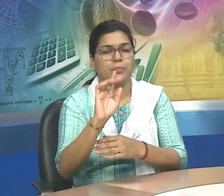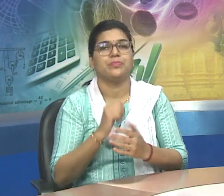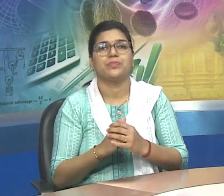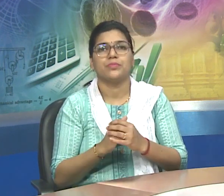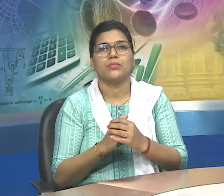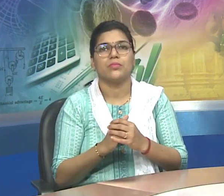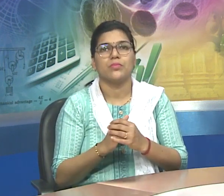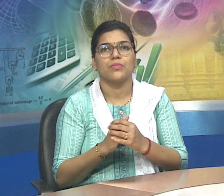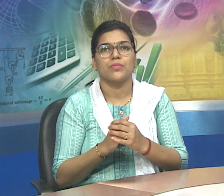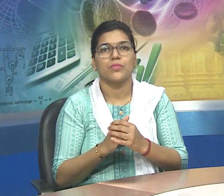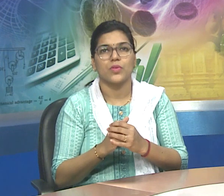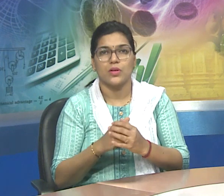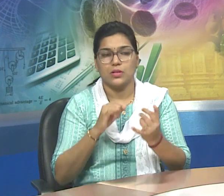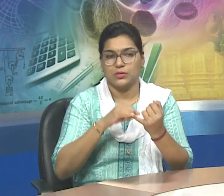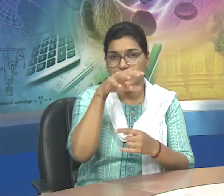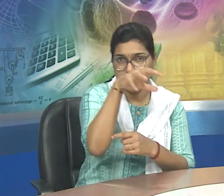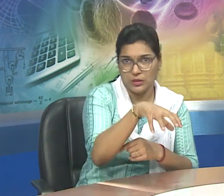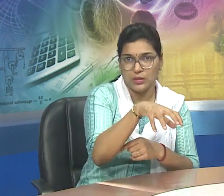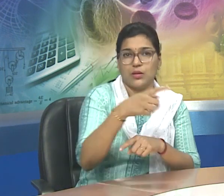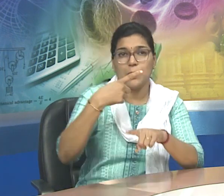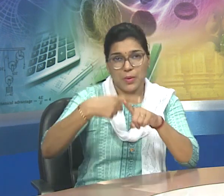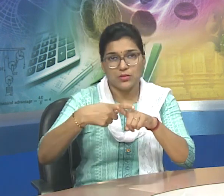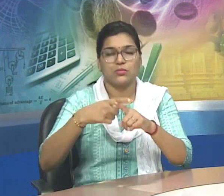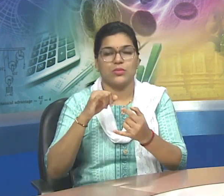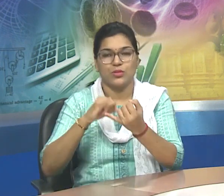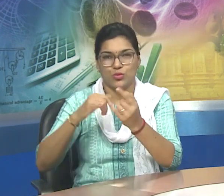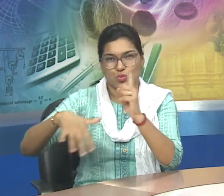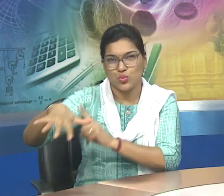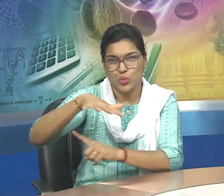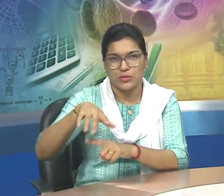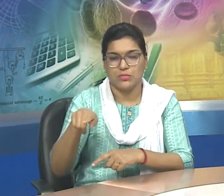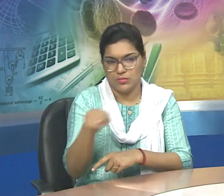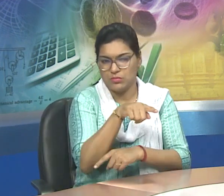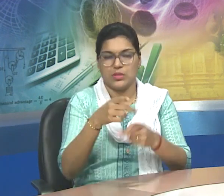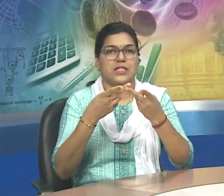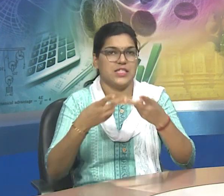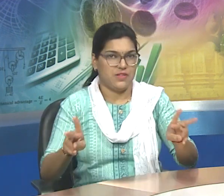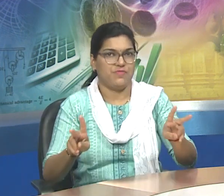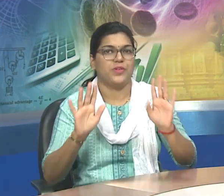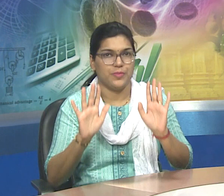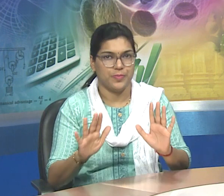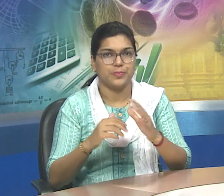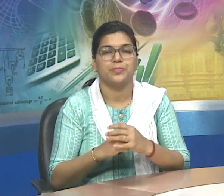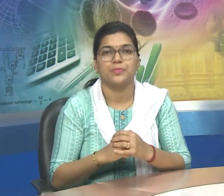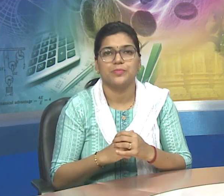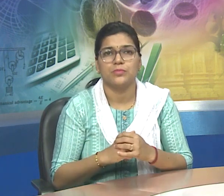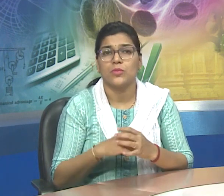और आप लोगों ने ये भी समझा कि एक राज्य और जो सोसाइटी है अर्थात समाज,